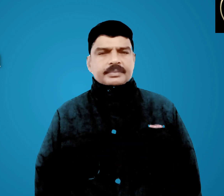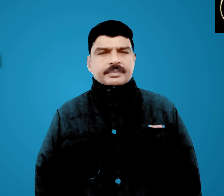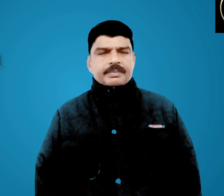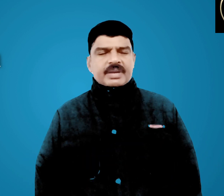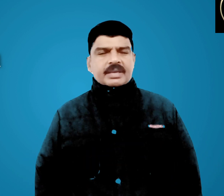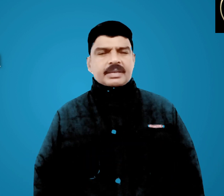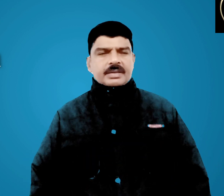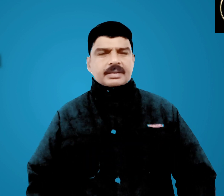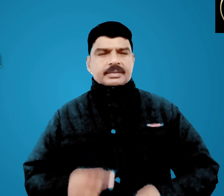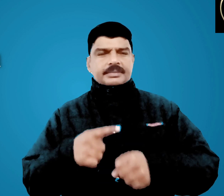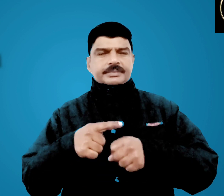महीना